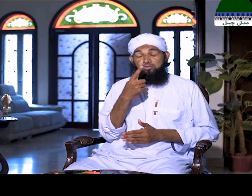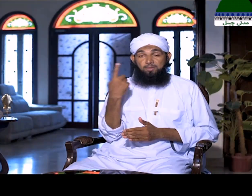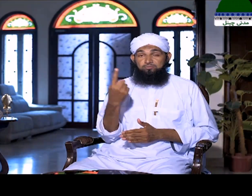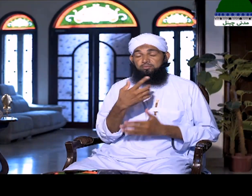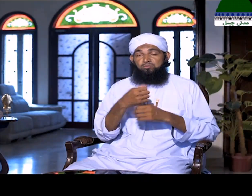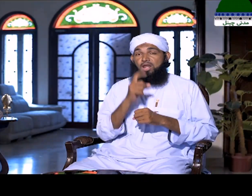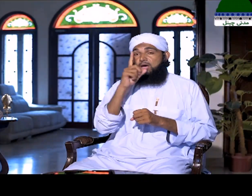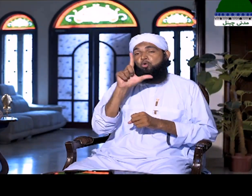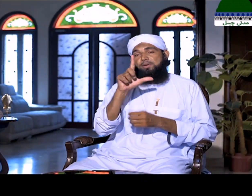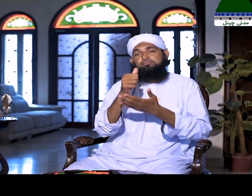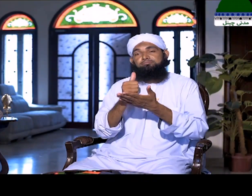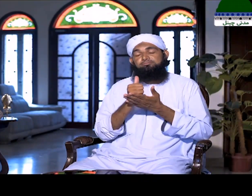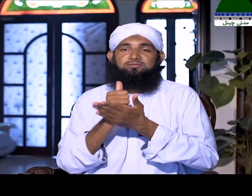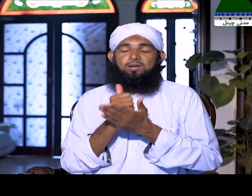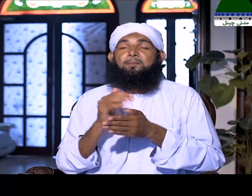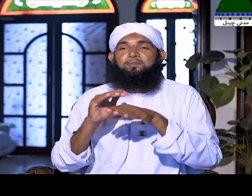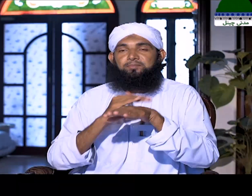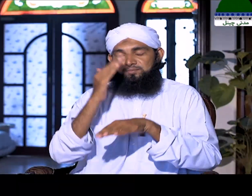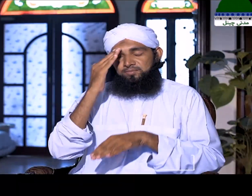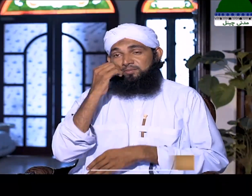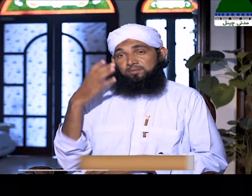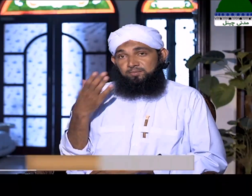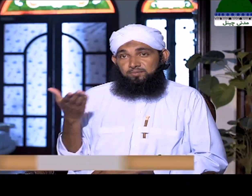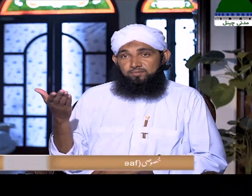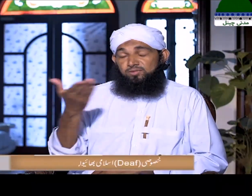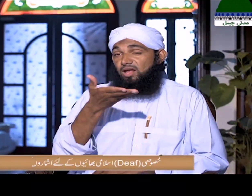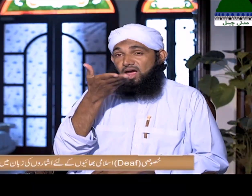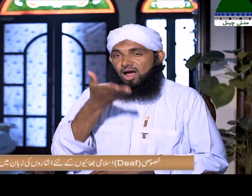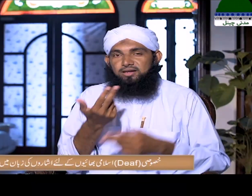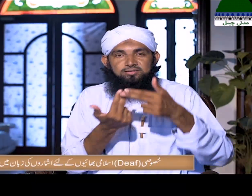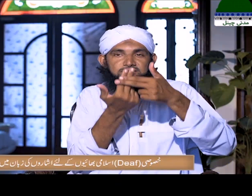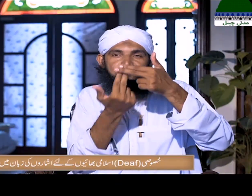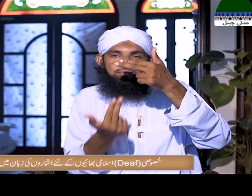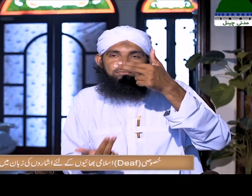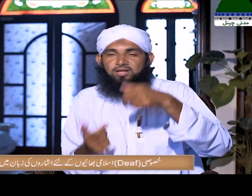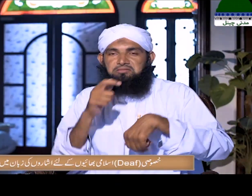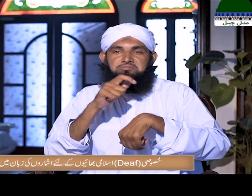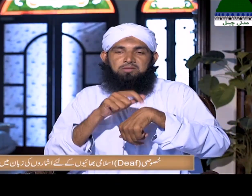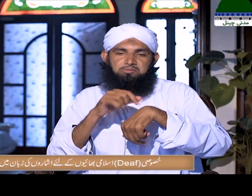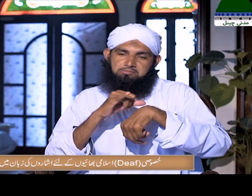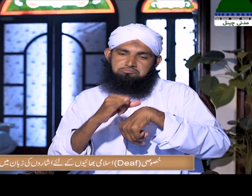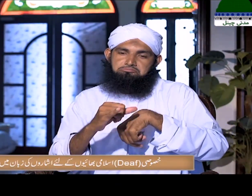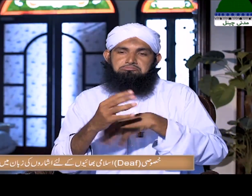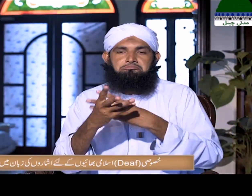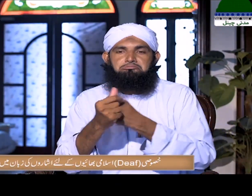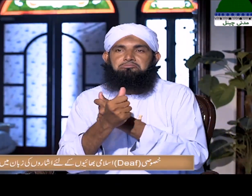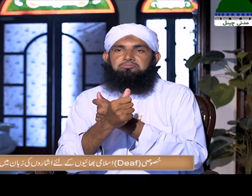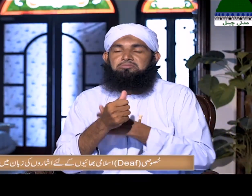خالص اپنی محبت عطا فرمائے۔ پیارے اسلامی بھائیوں آج کے پروگرام کا وقت اختتام کی طرف بڑھ رہا